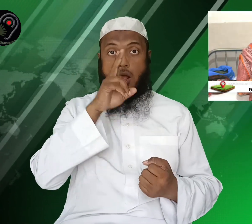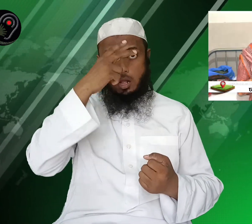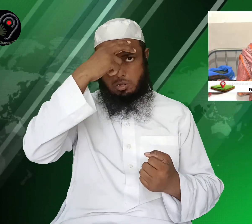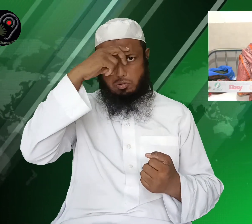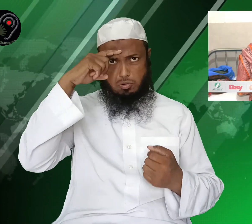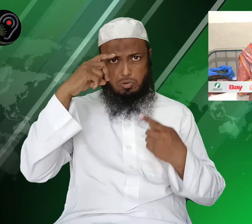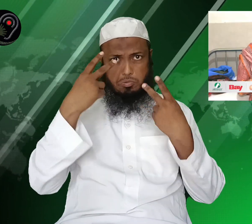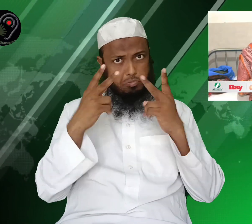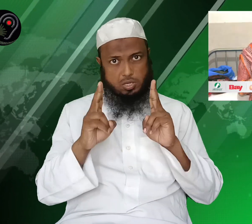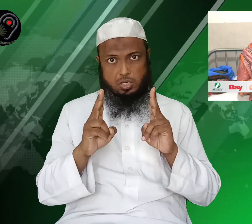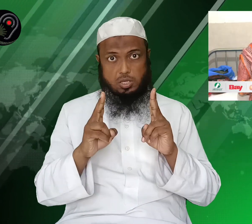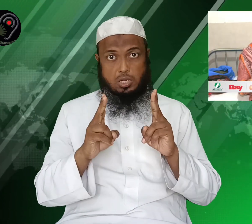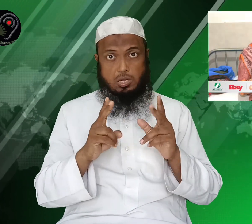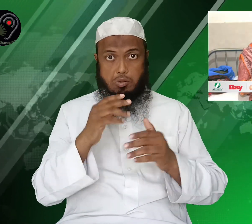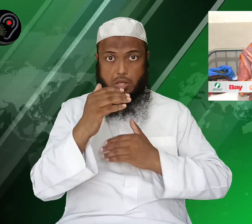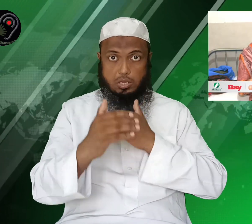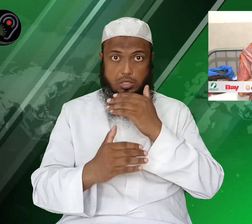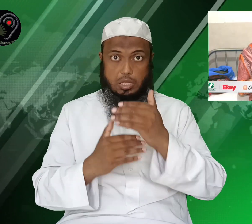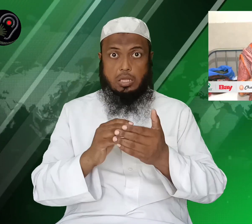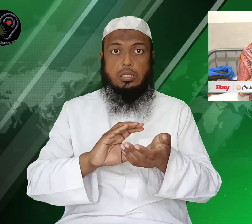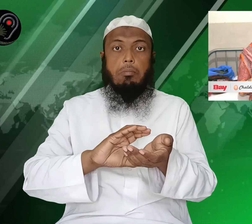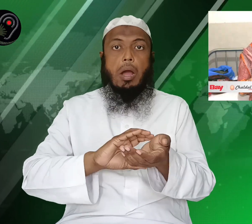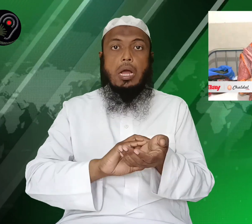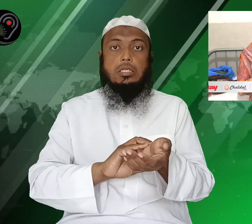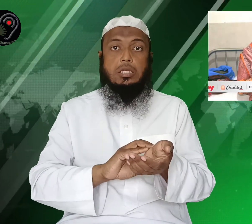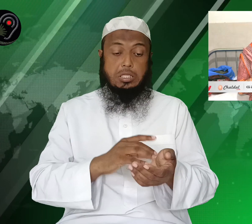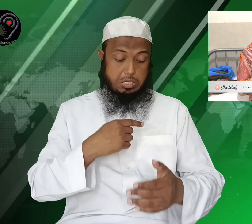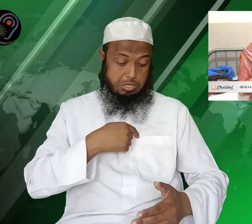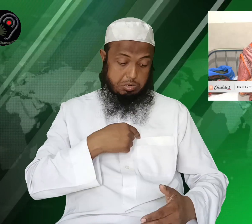নিউমোনিয়া। প্রতিদিনই বাড়ছে রোগীর সংখ্যা।